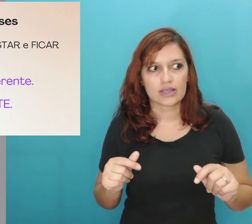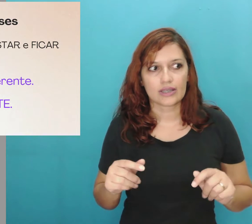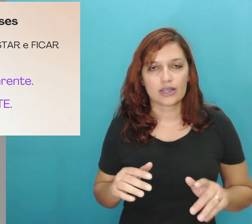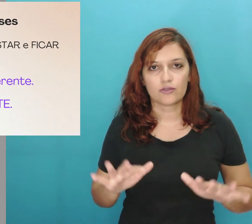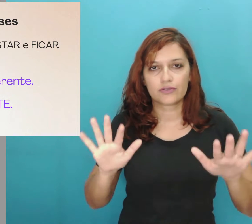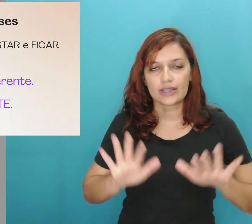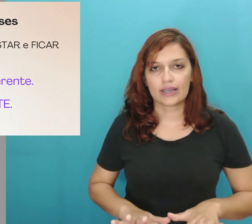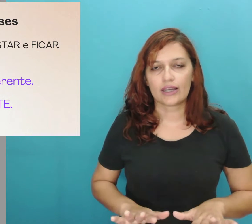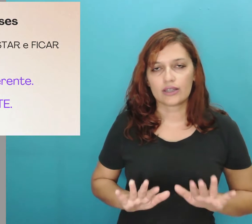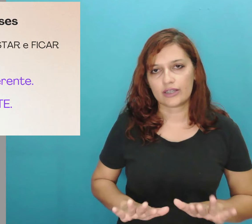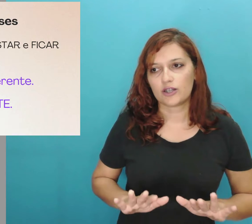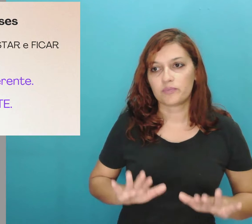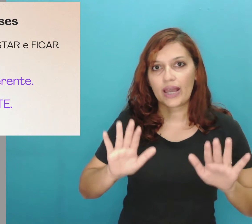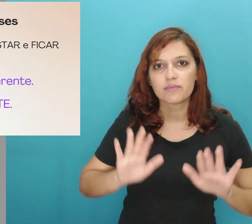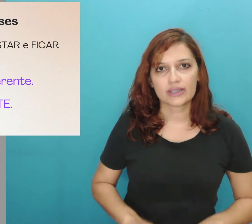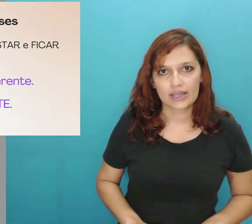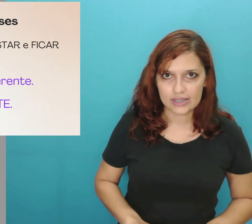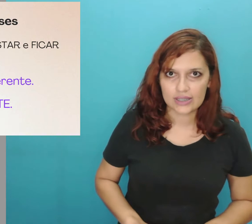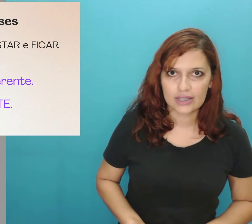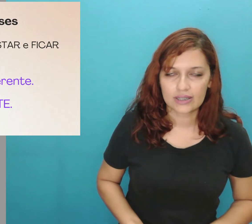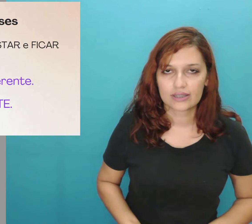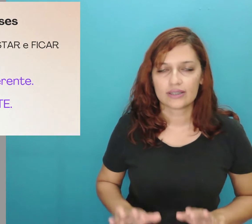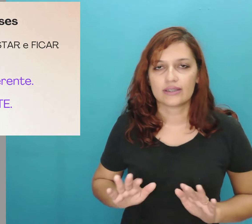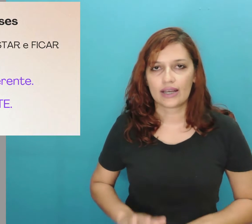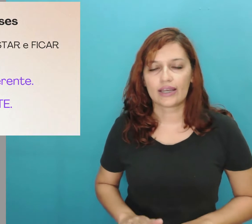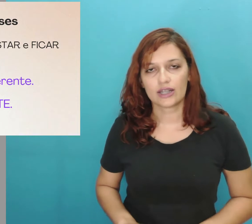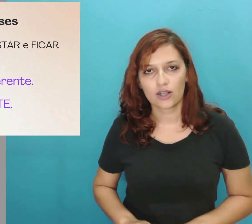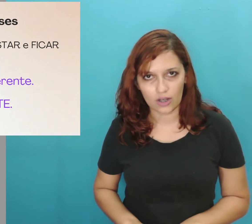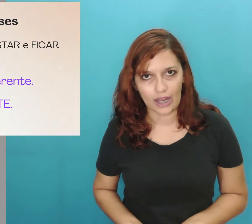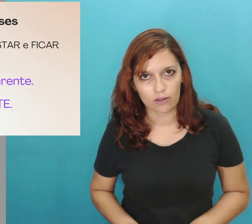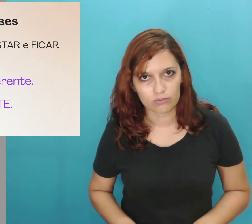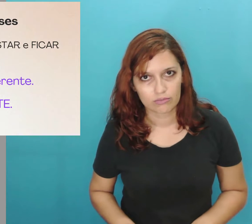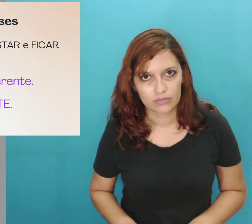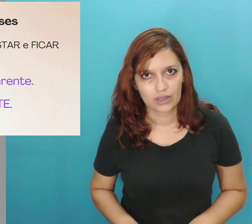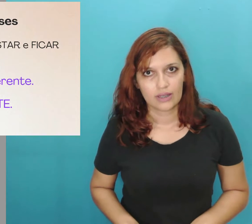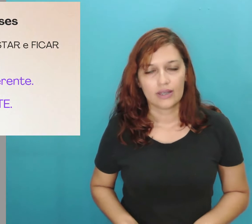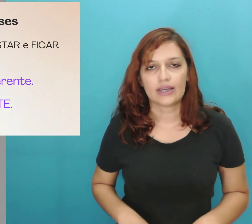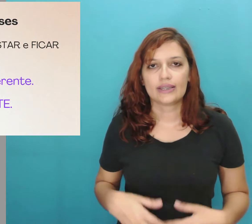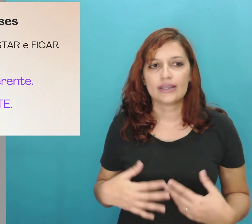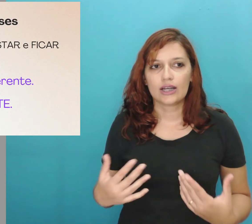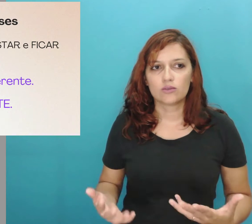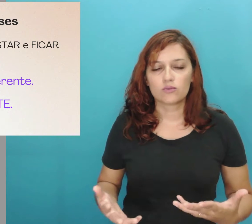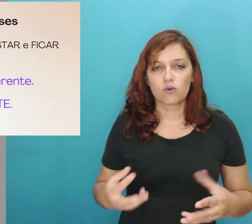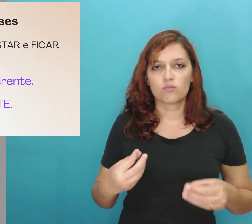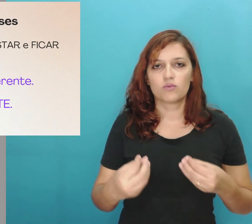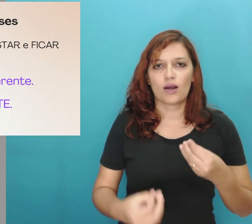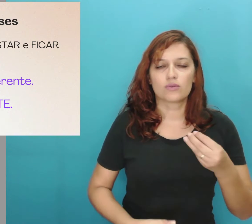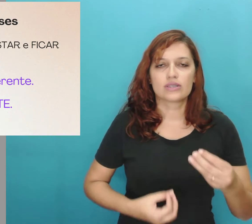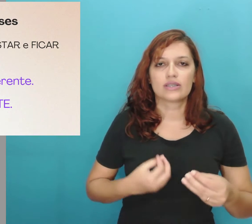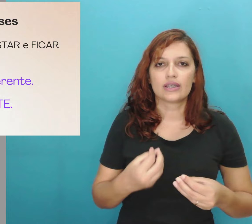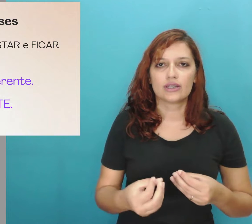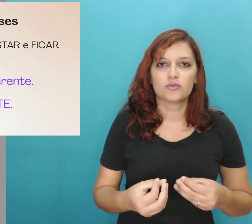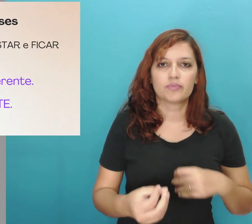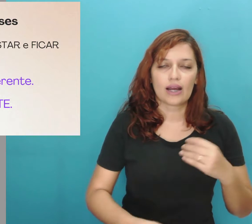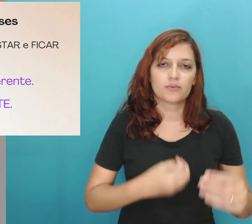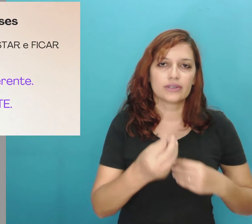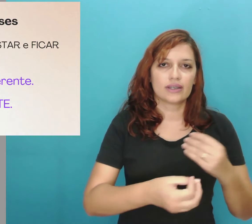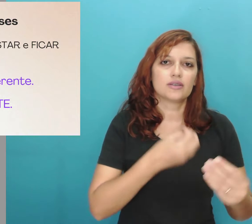que eu fiquei, que eu permaneci naquele local e não com um auxílio para um entendimento